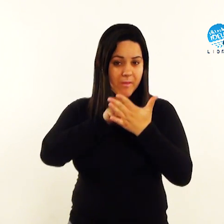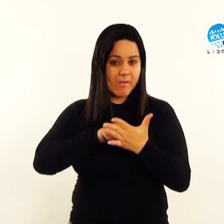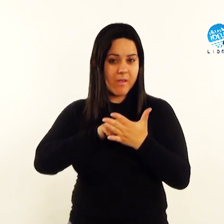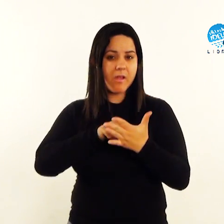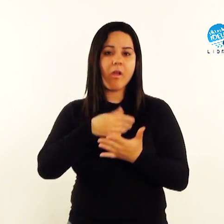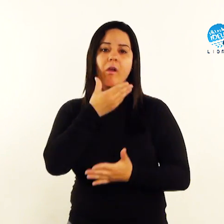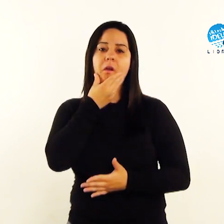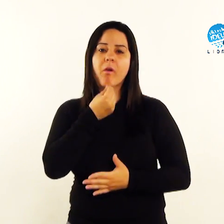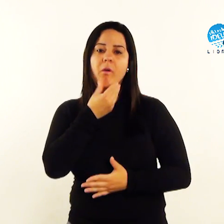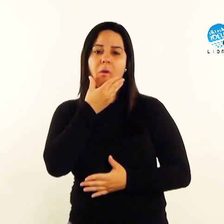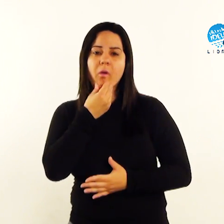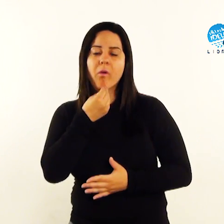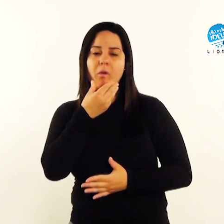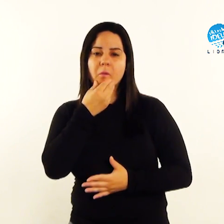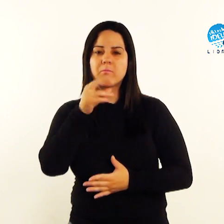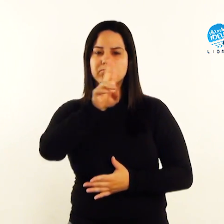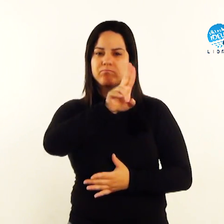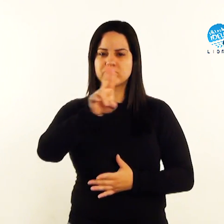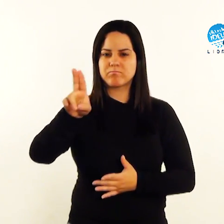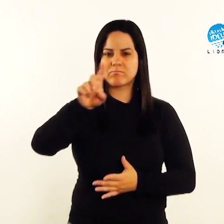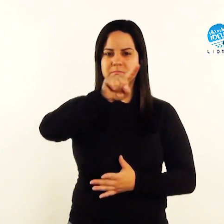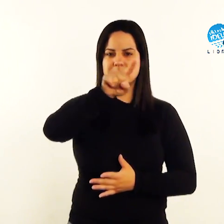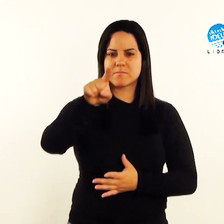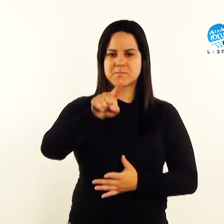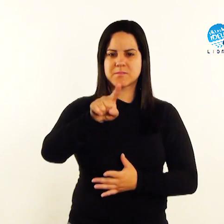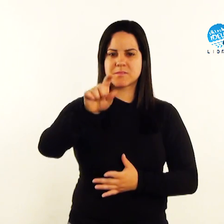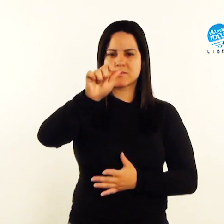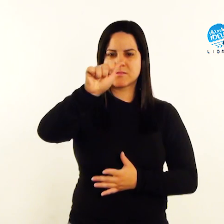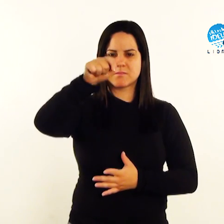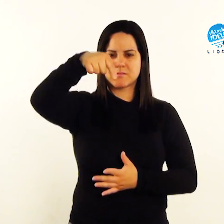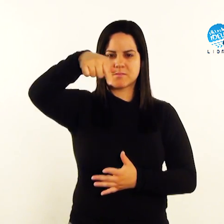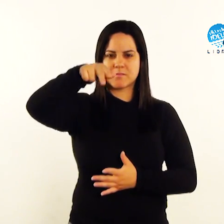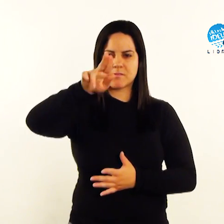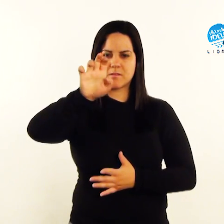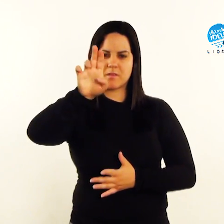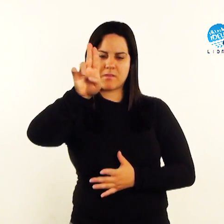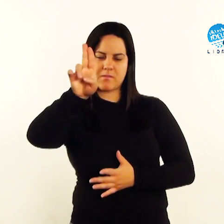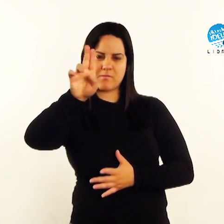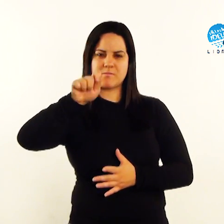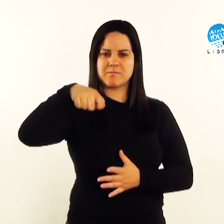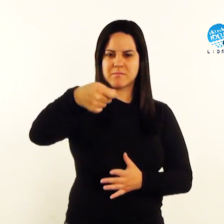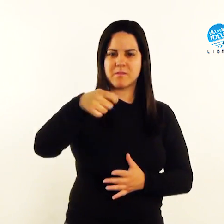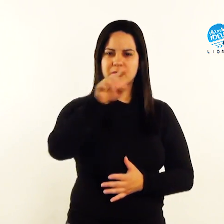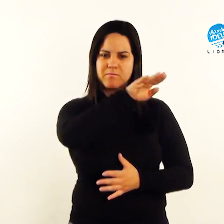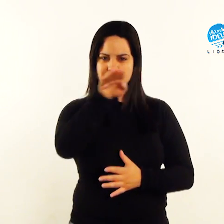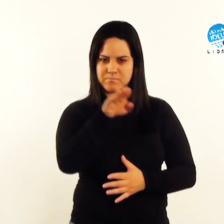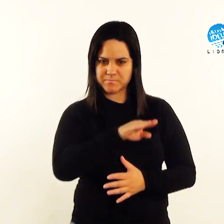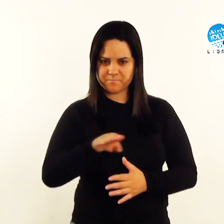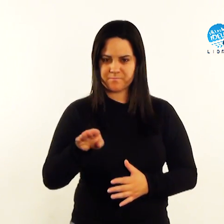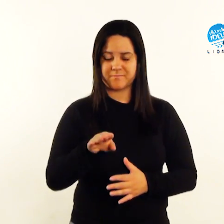aqui nesse texto, que é Zaqueu, que queria muito ver Jesus. Diz assim a Bíblia: